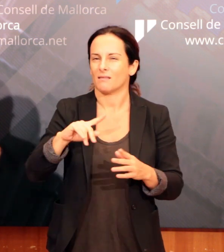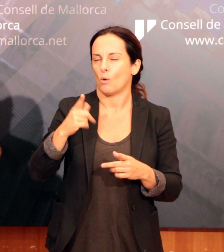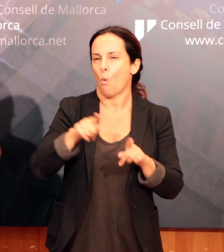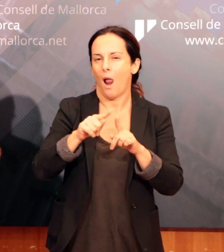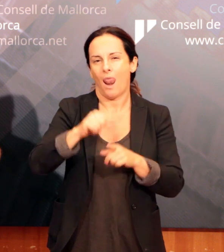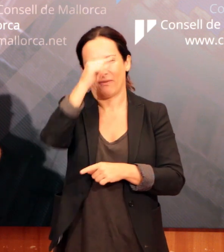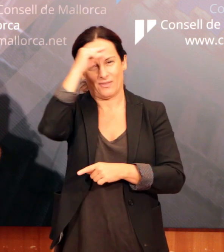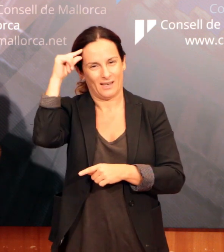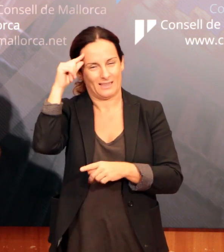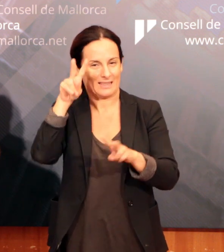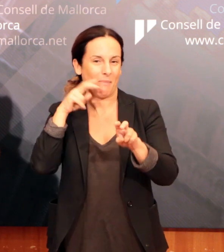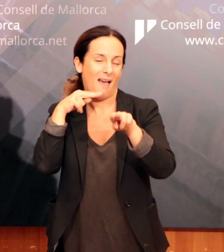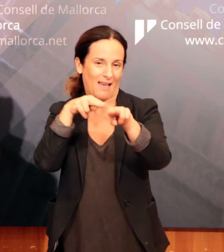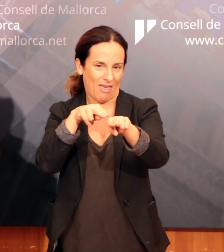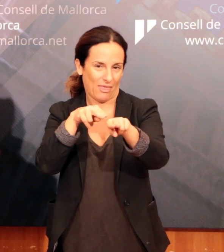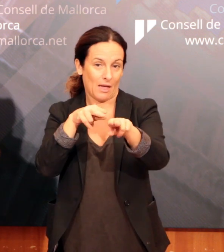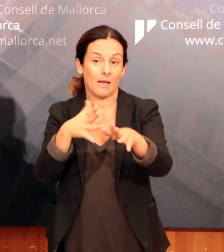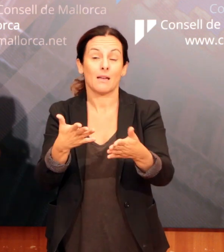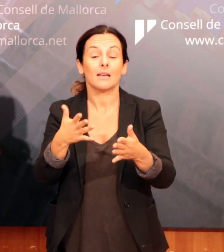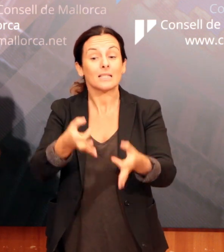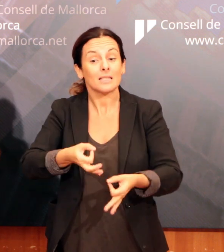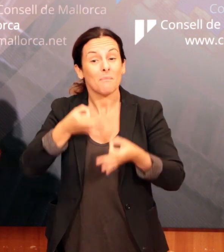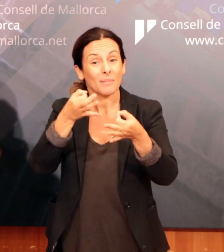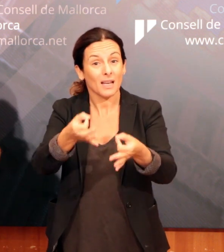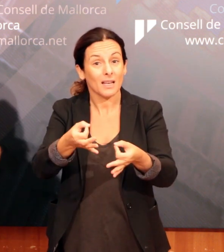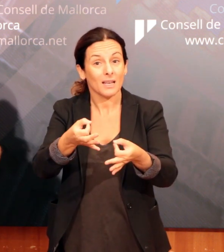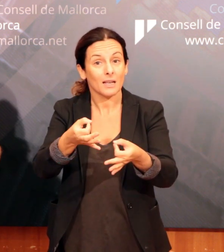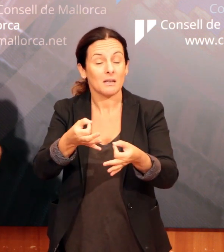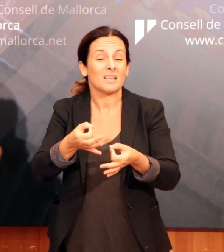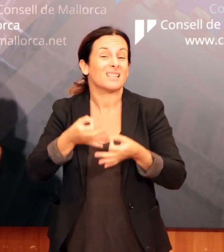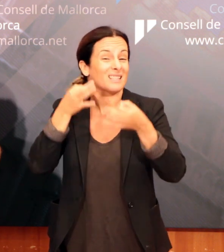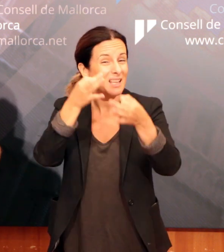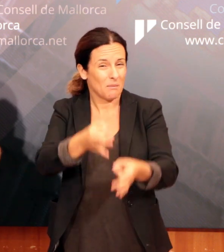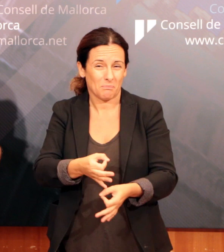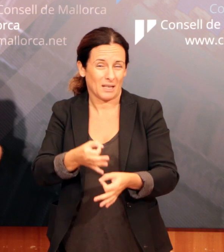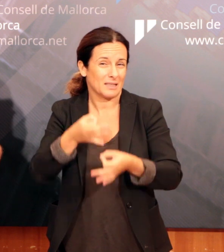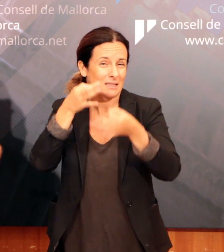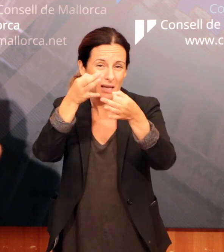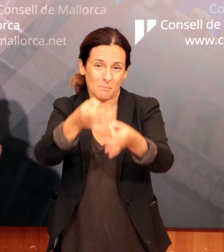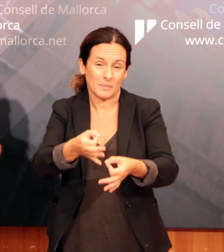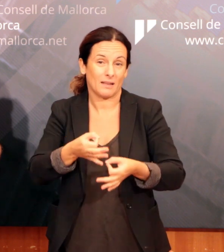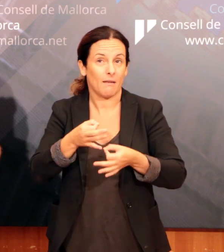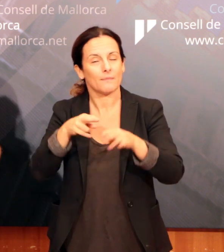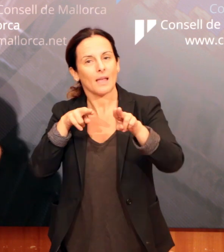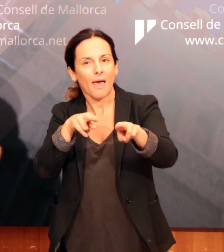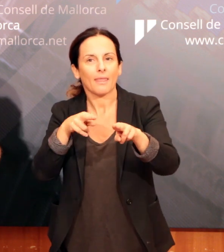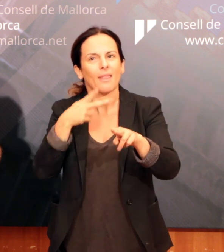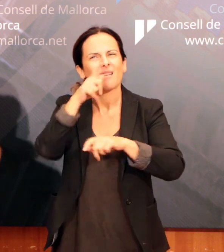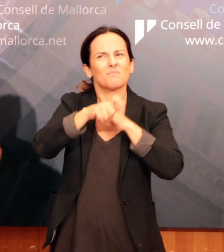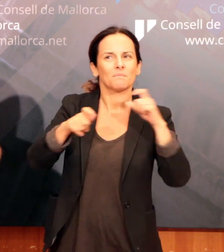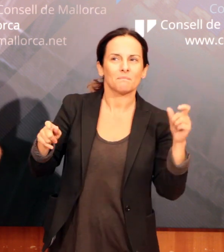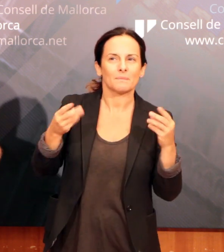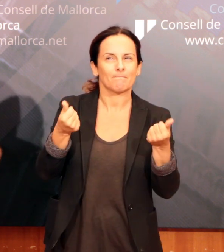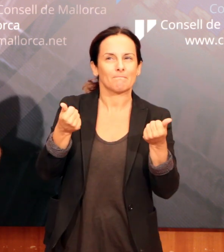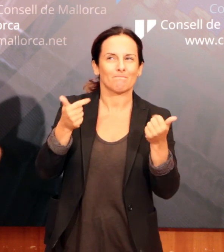sempre ha estat, probablement encara més, una activitat amb una percepció, de certa manera,